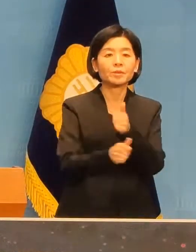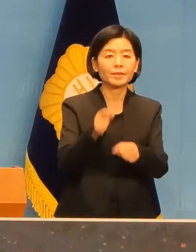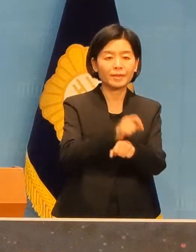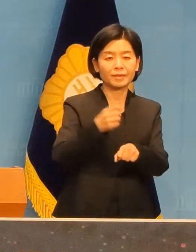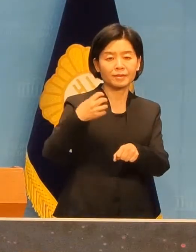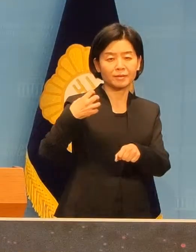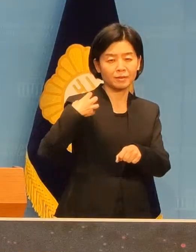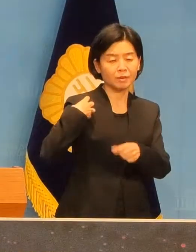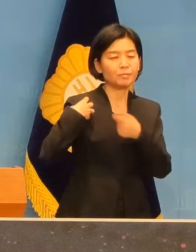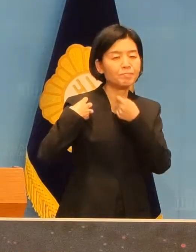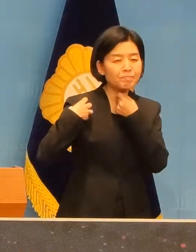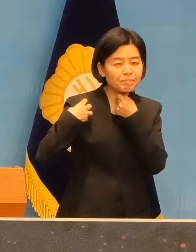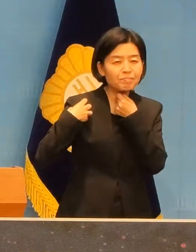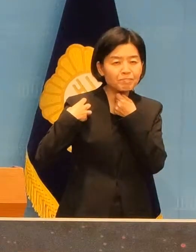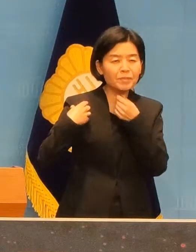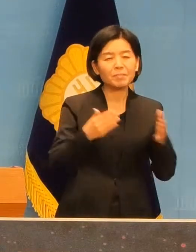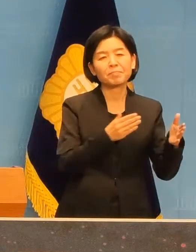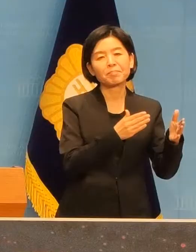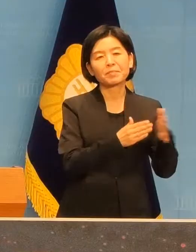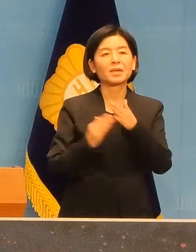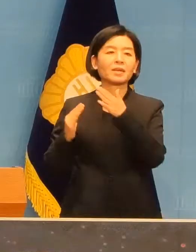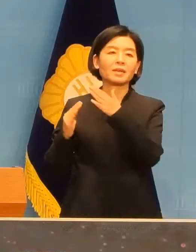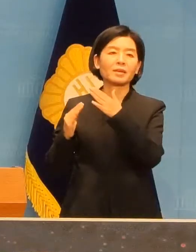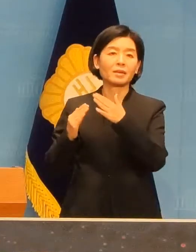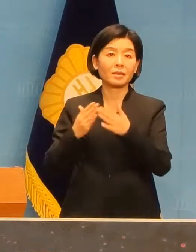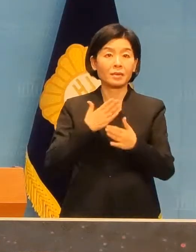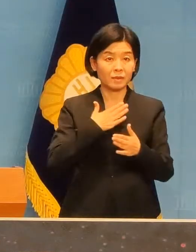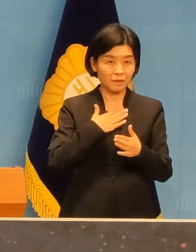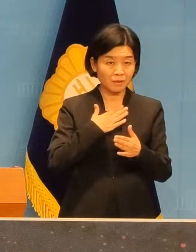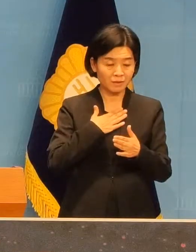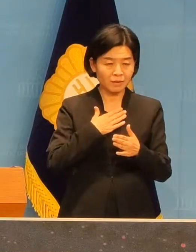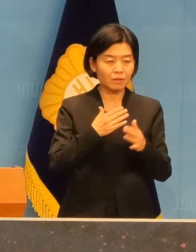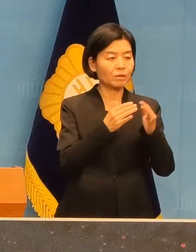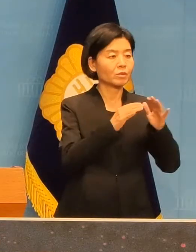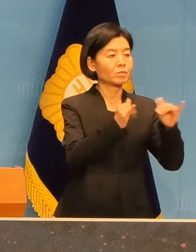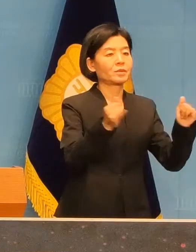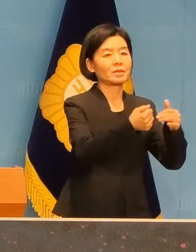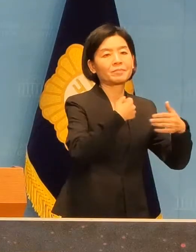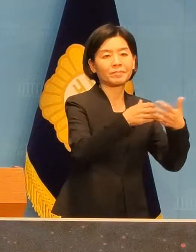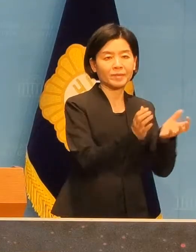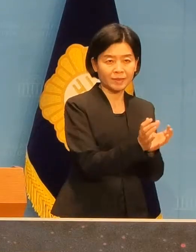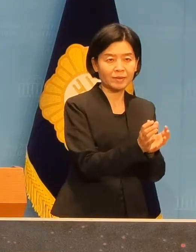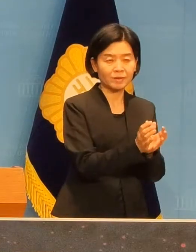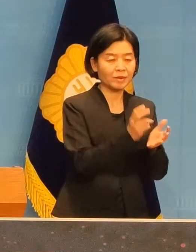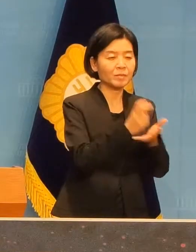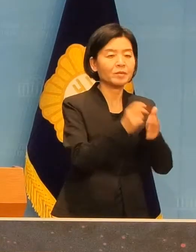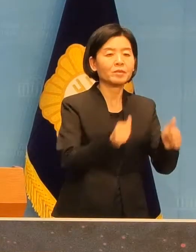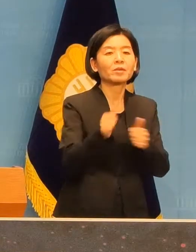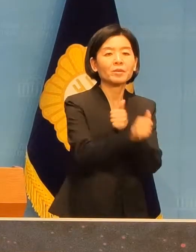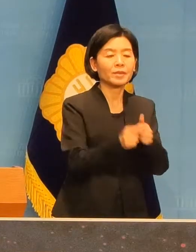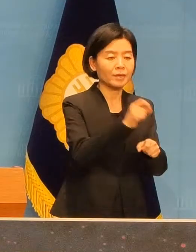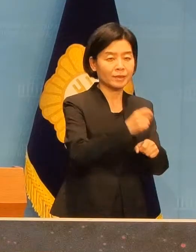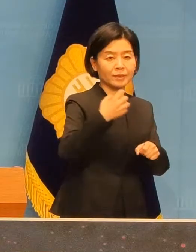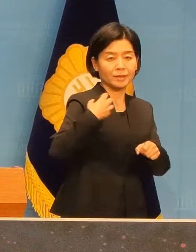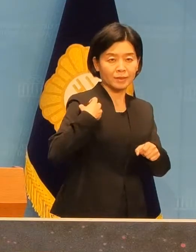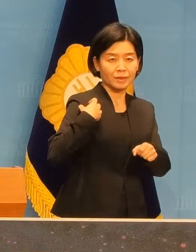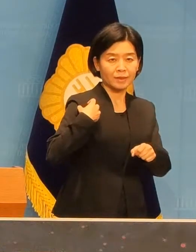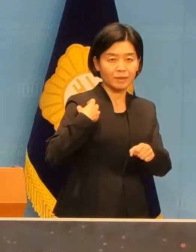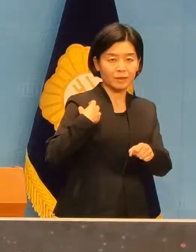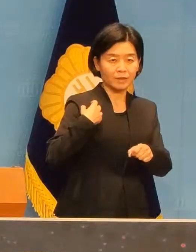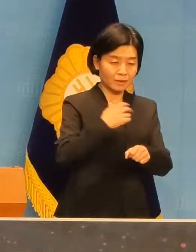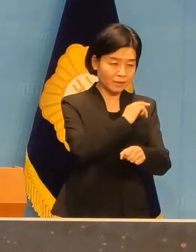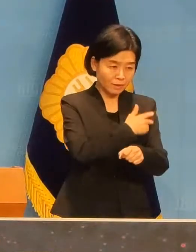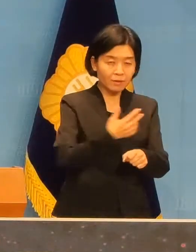했는데 끝까지 못한 나경원입니다. 그러나 국민의힘 법사위 간사 자격으로 오늘 기자회견을 하려고 합니다.